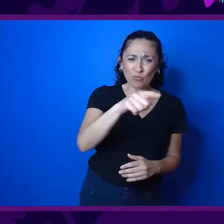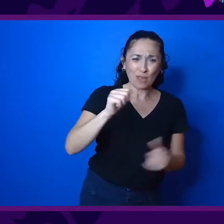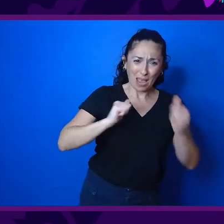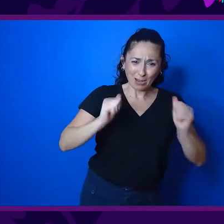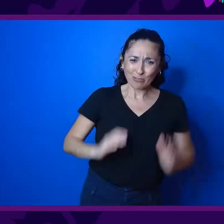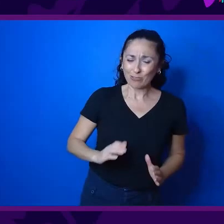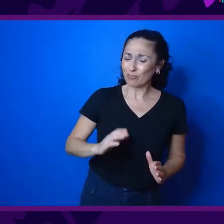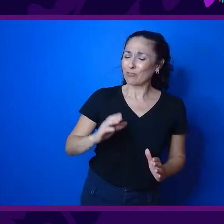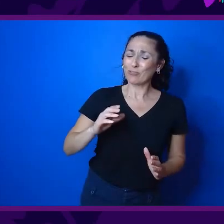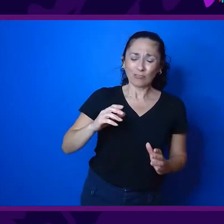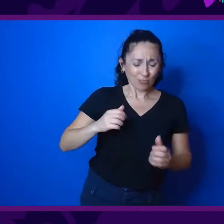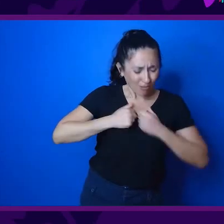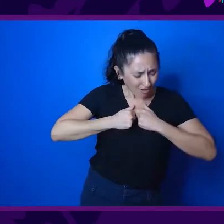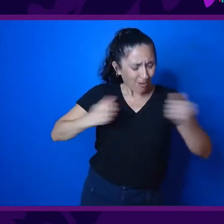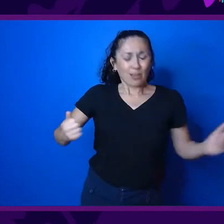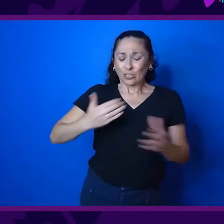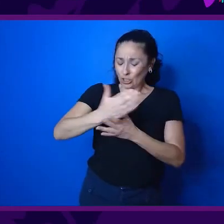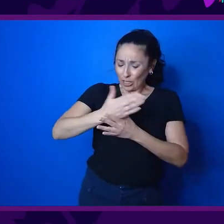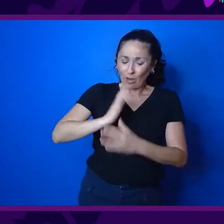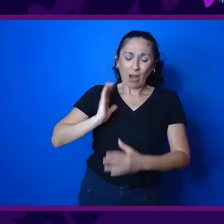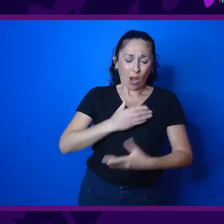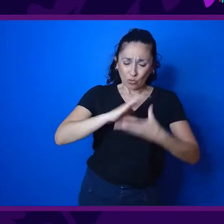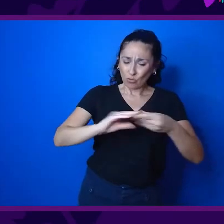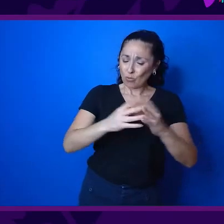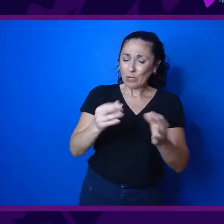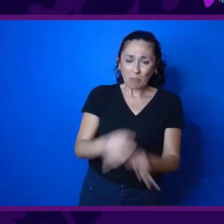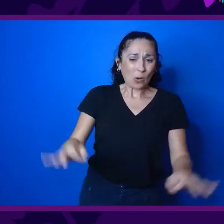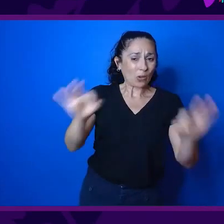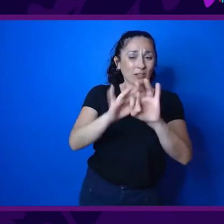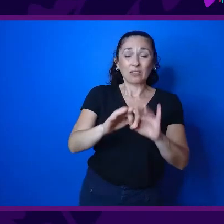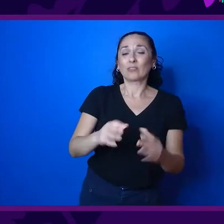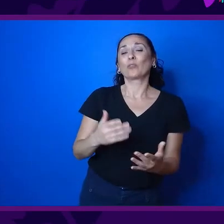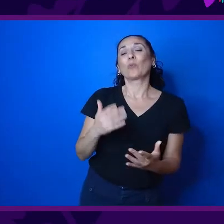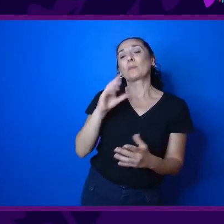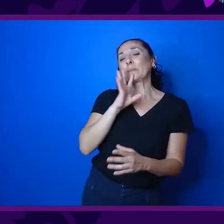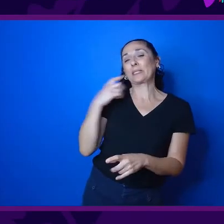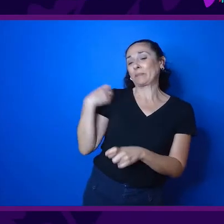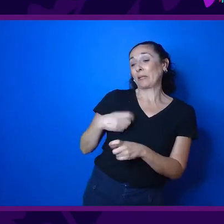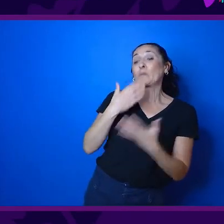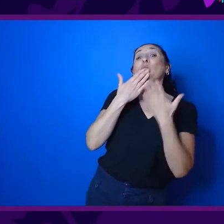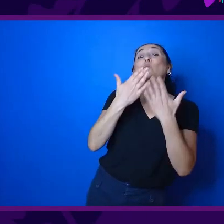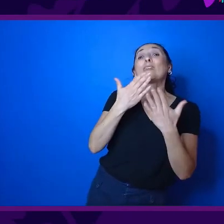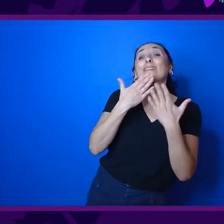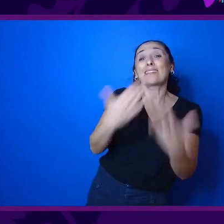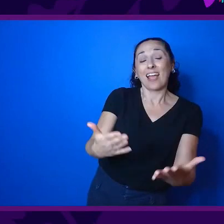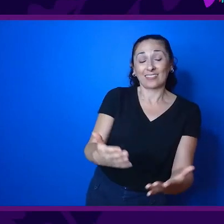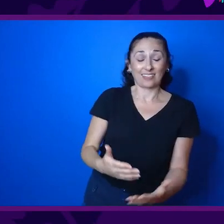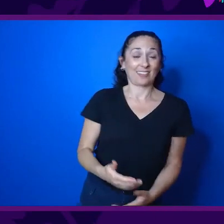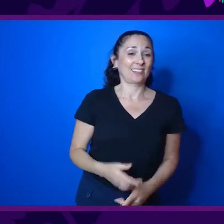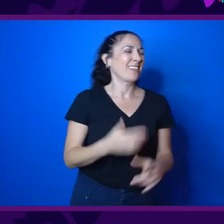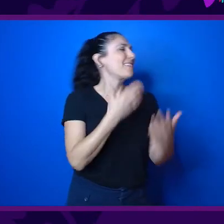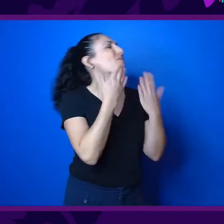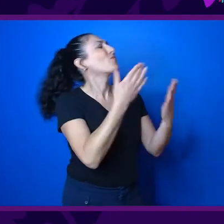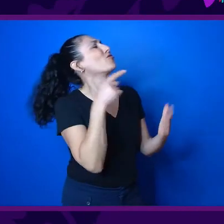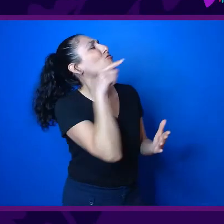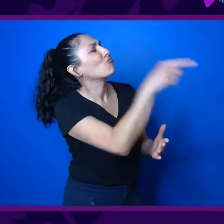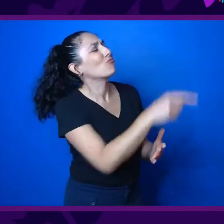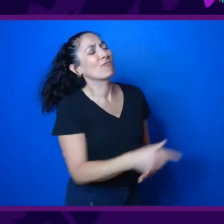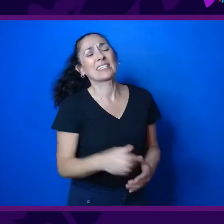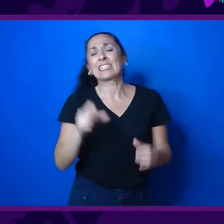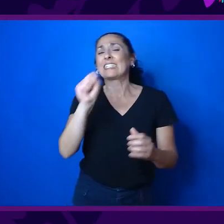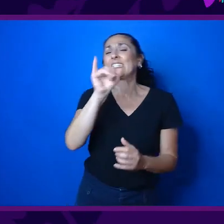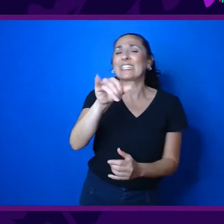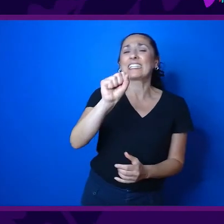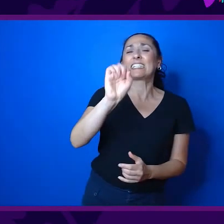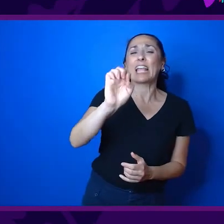get out to people. So muchas gracias. I am so grateful to all of you. Gracias a ti. Gracias. Y sí se puede, sí se puede, sí se